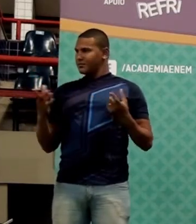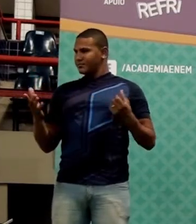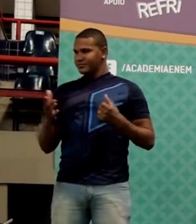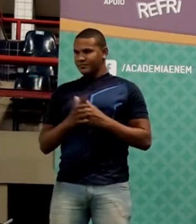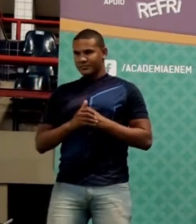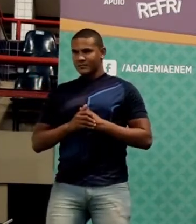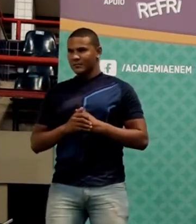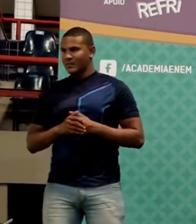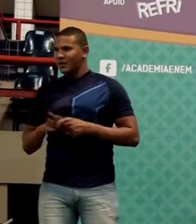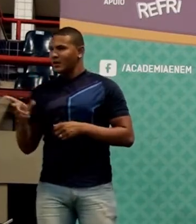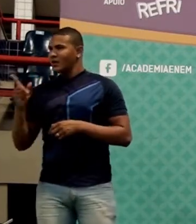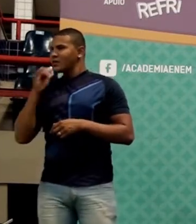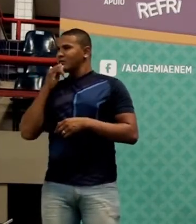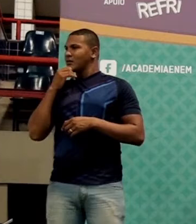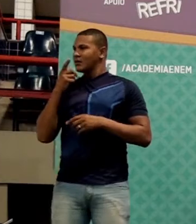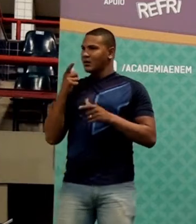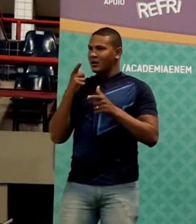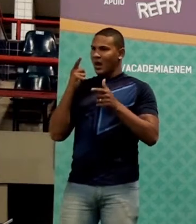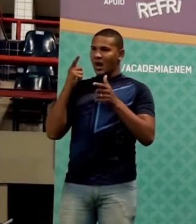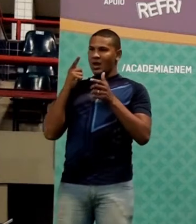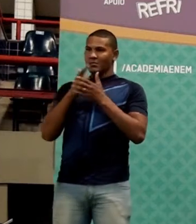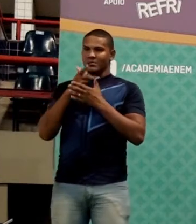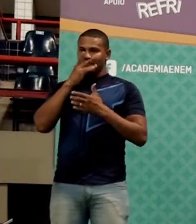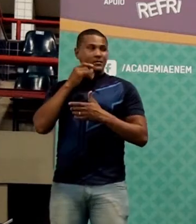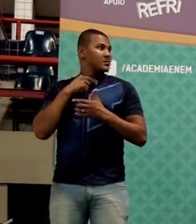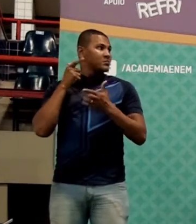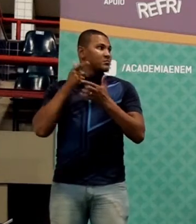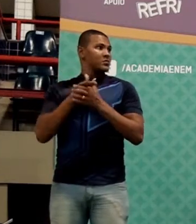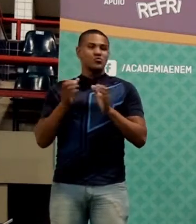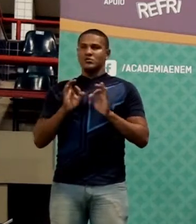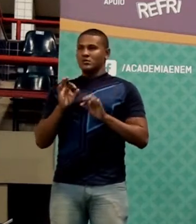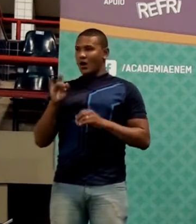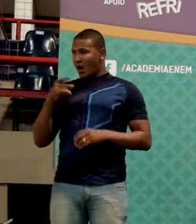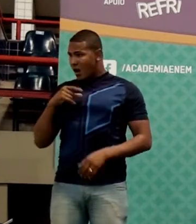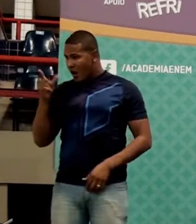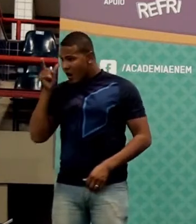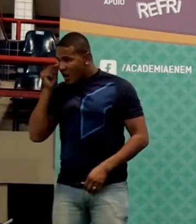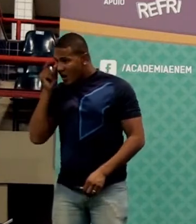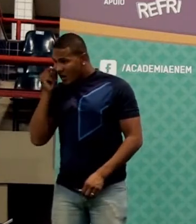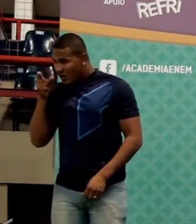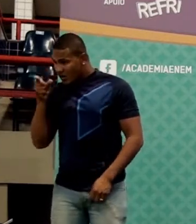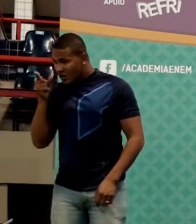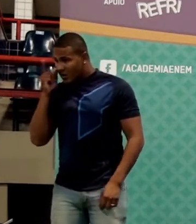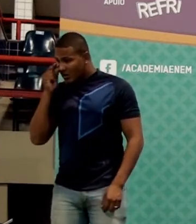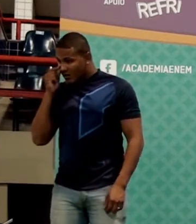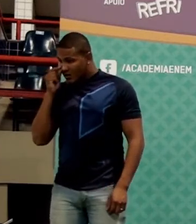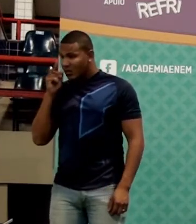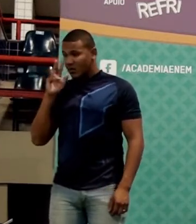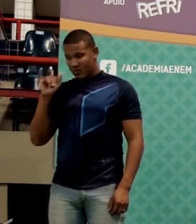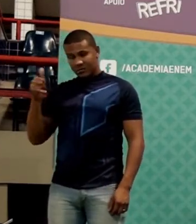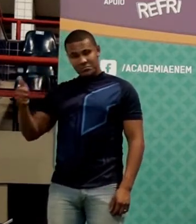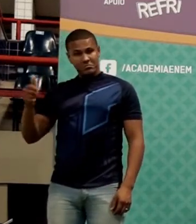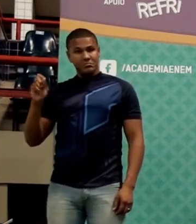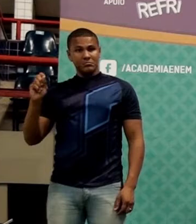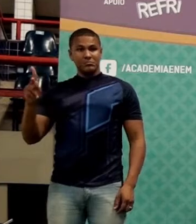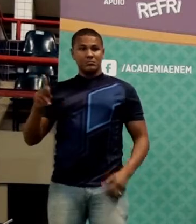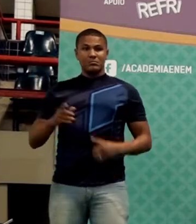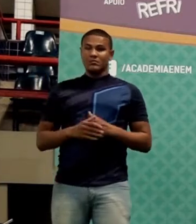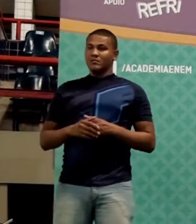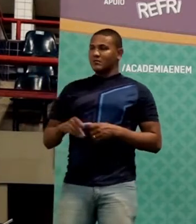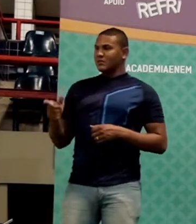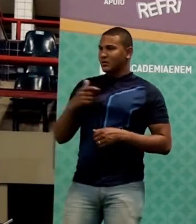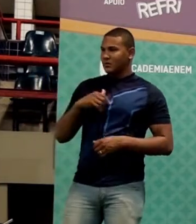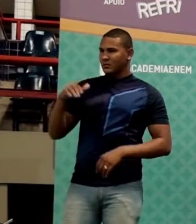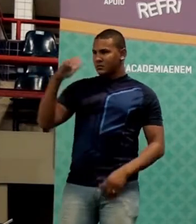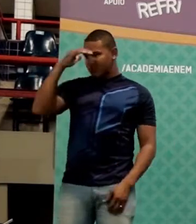briga. Olha, quando um cochila na minha aula, eu digo que ele vai ter o troco lá na frente. Por quê? Porque ele fica aqui com a